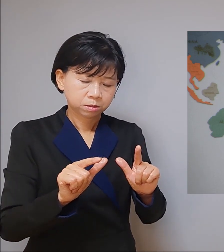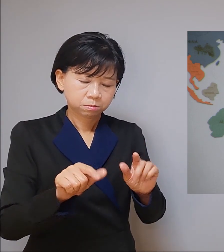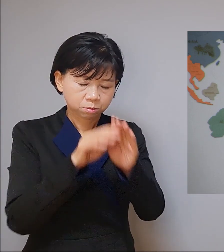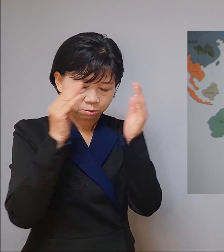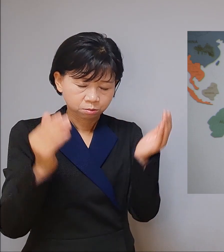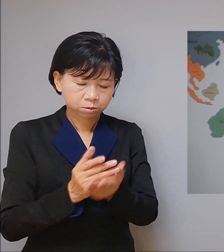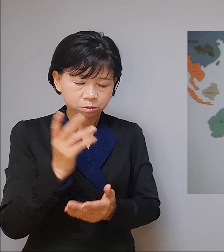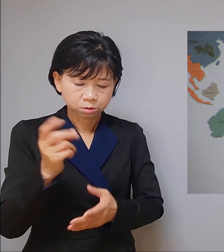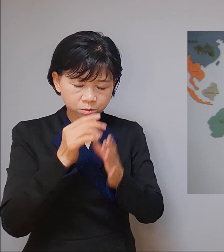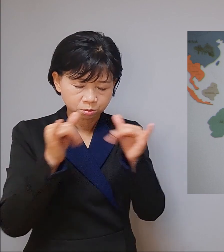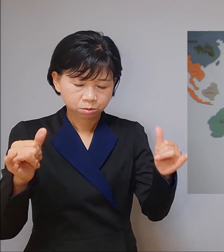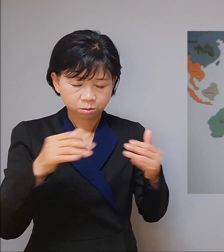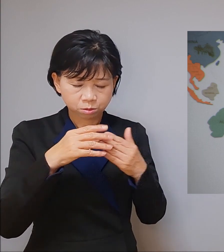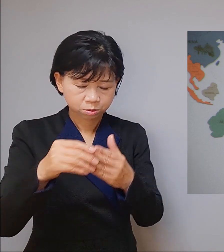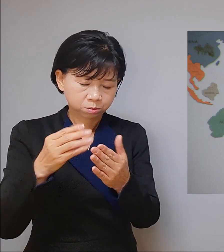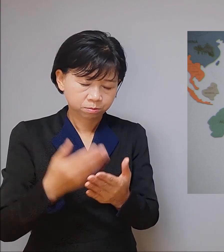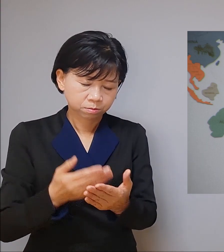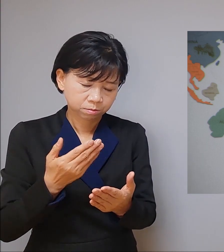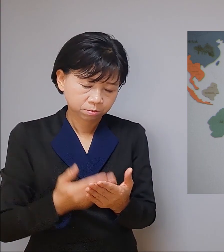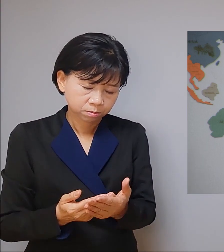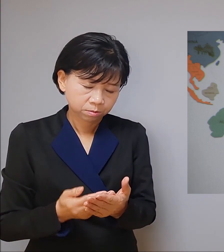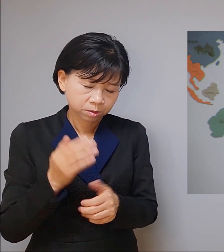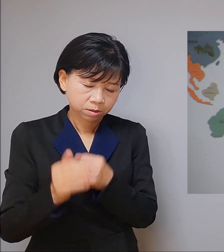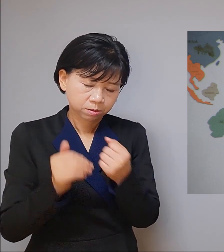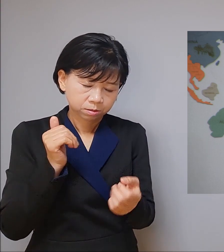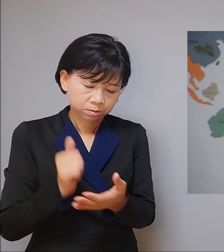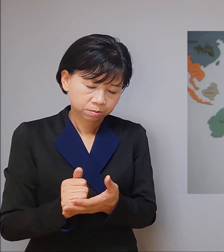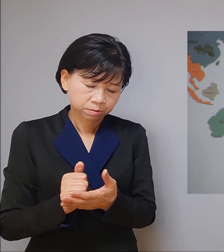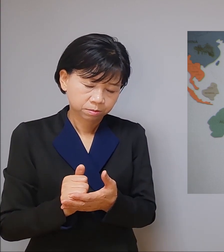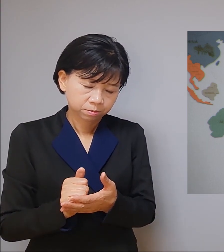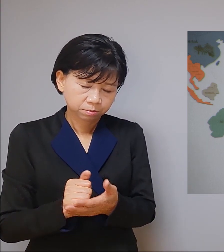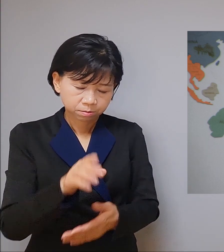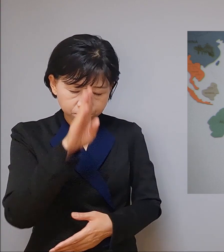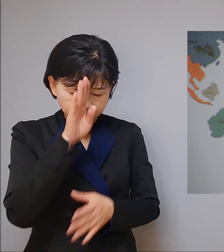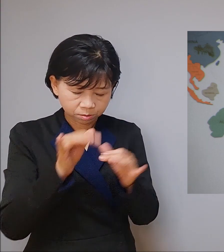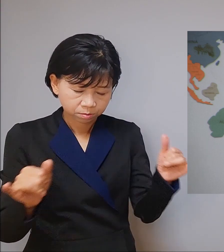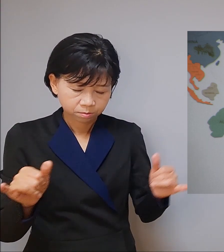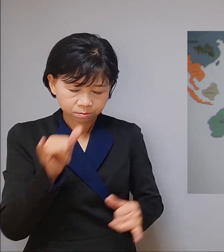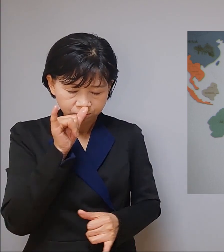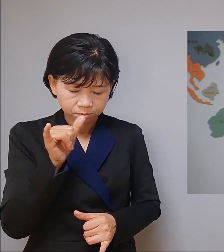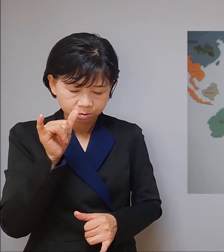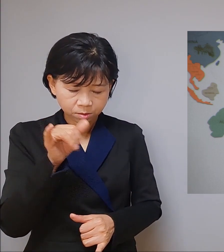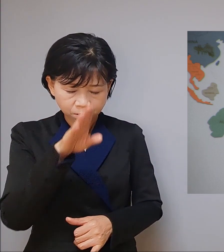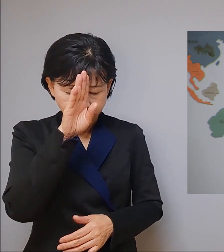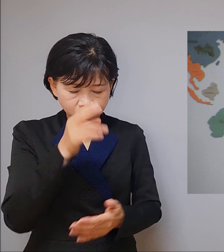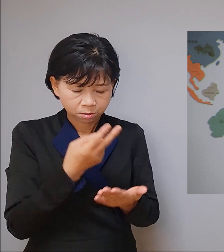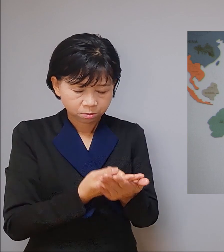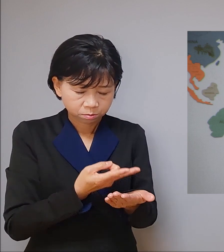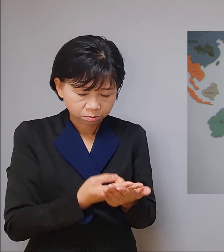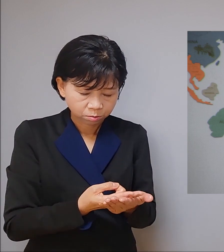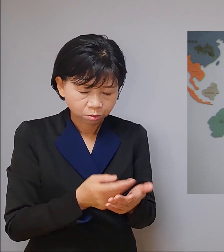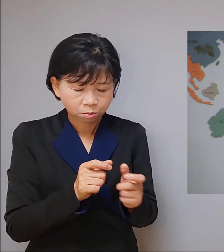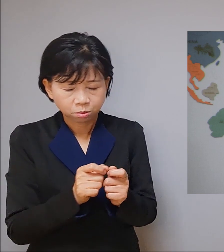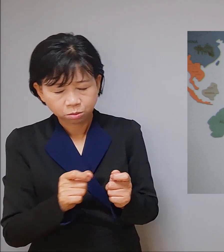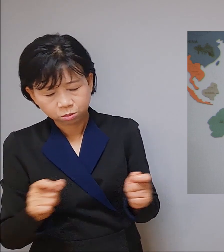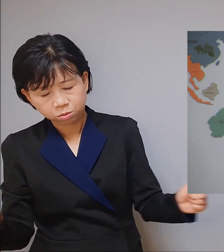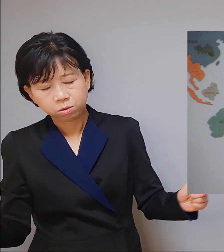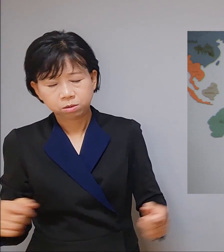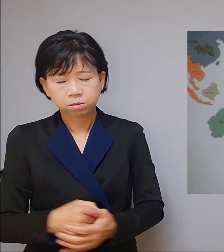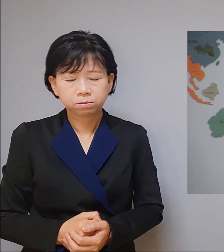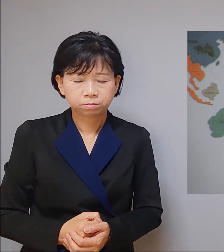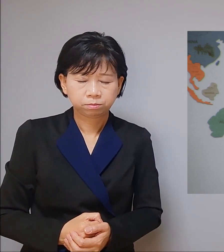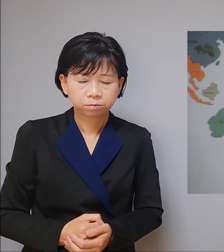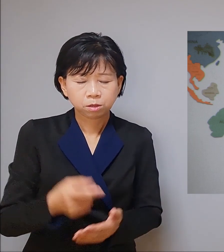성도들 될 수 있도록 인도하여 주시옵소서. 하나님 아버지 편찮으신 분들이 있습니다. 병상에 오랫동안 누워 계신 분들이